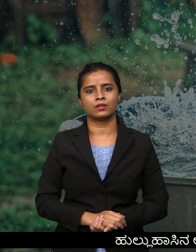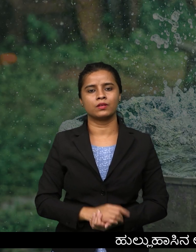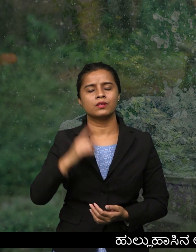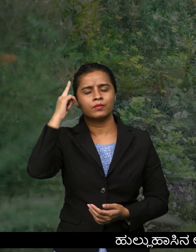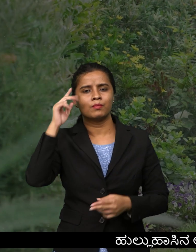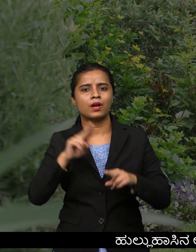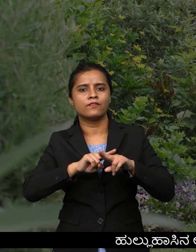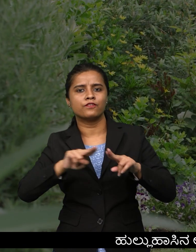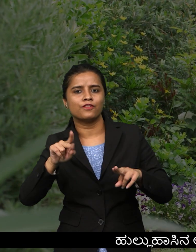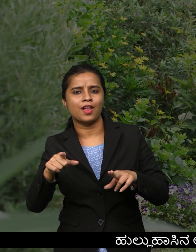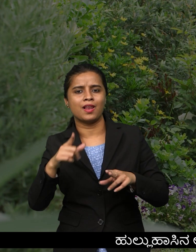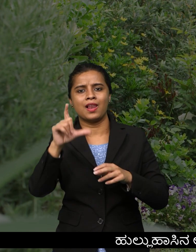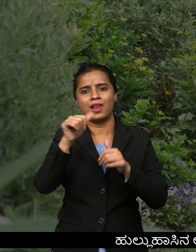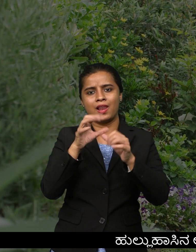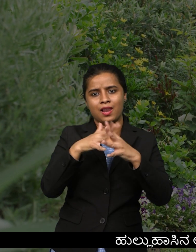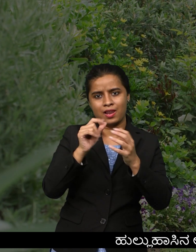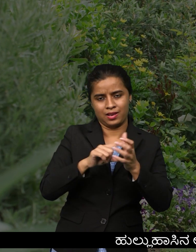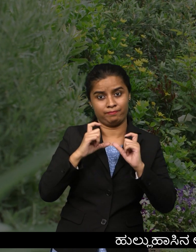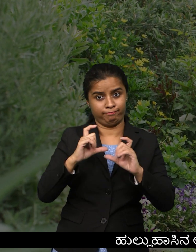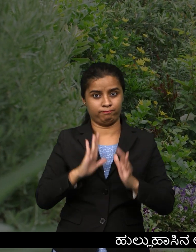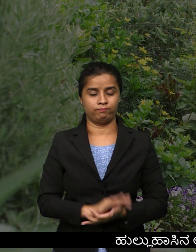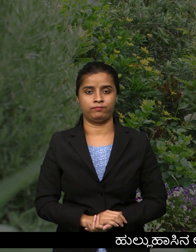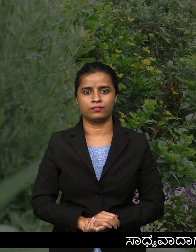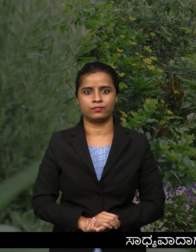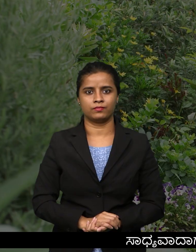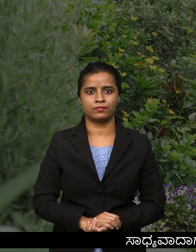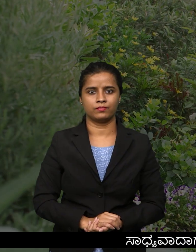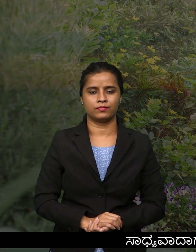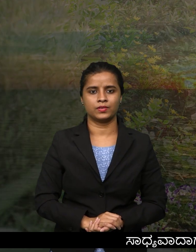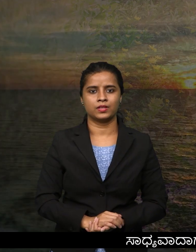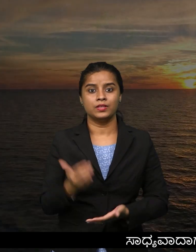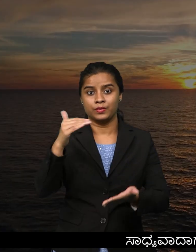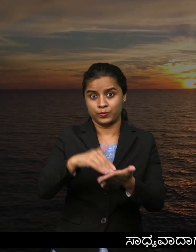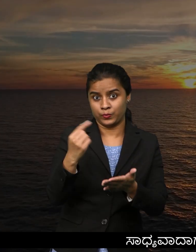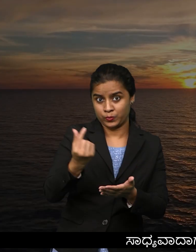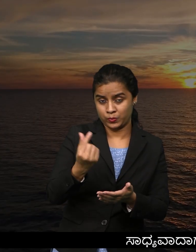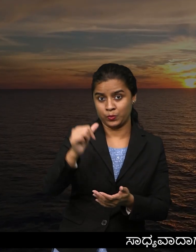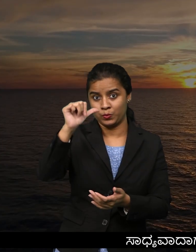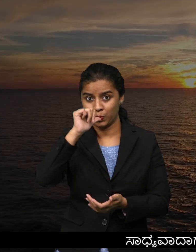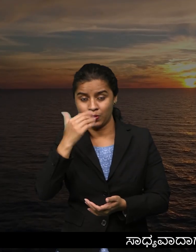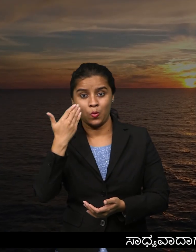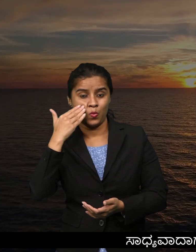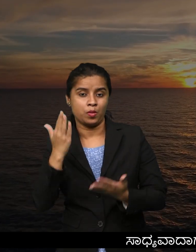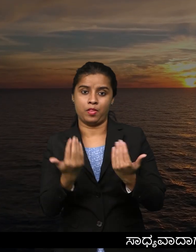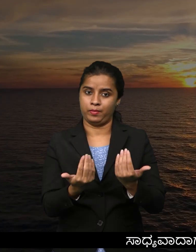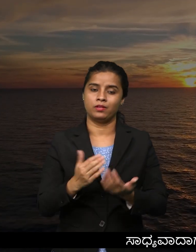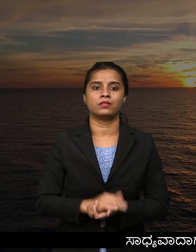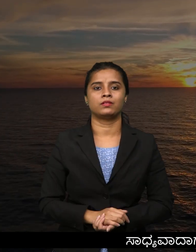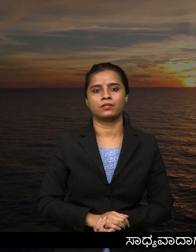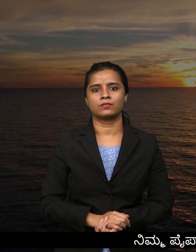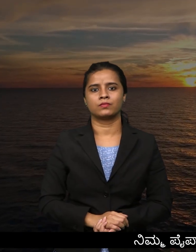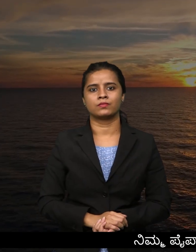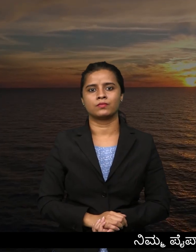ಹುಲ್ಲುಹಾಸಿನ ಆರೈಕೆಯ ಬಗ್ಗೆ ಜಾಗರೂಕರಾಗಿರಿ. ಸಾಧ್ಯವಾದಾಗ ನೀರನ್ನು ಮರುಬಳಕೆ